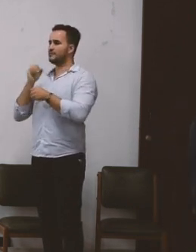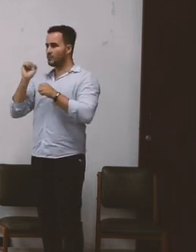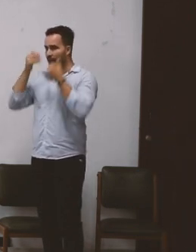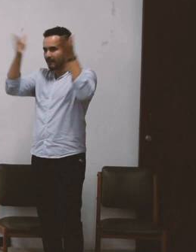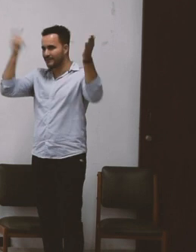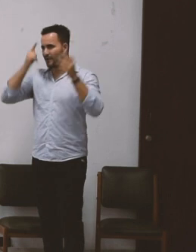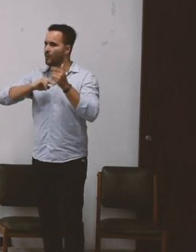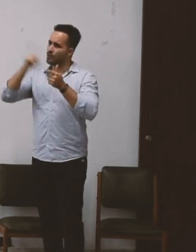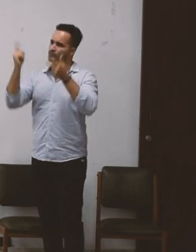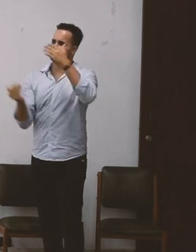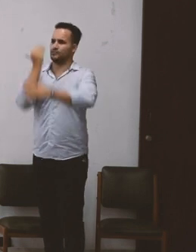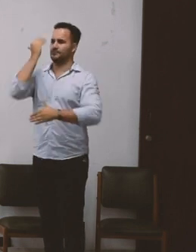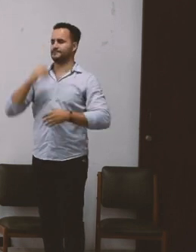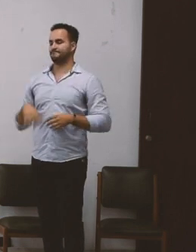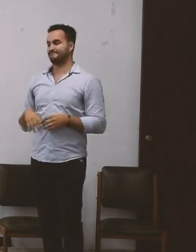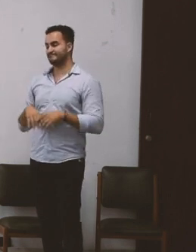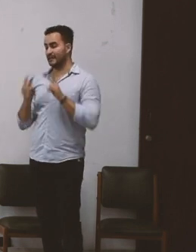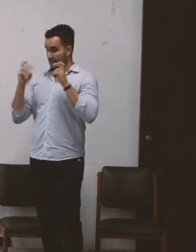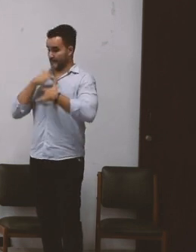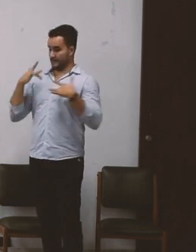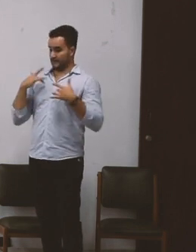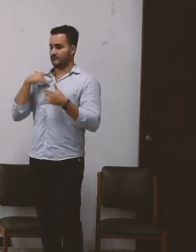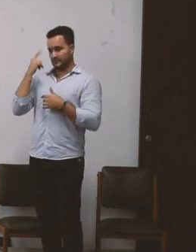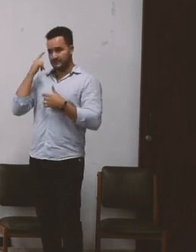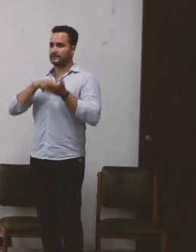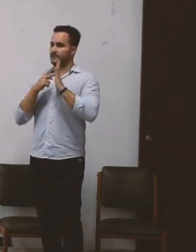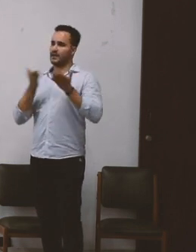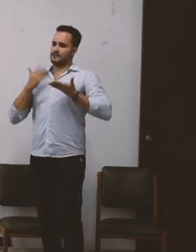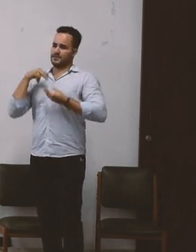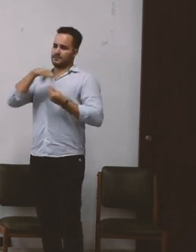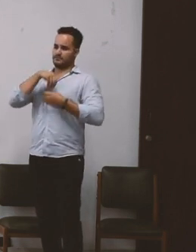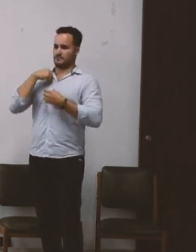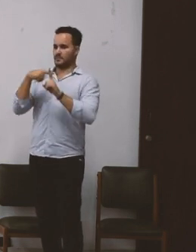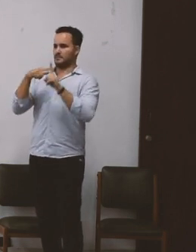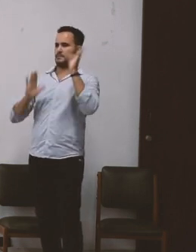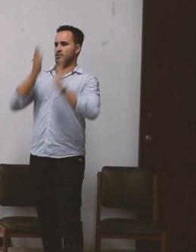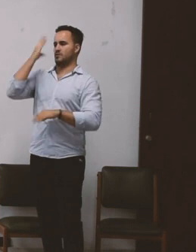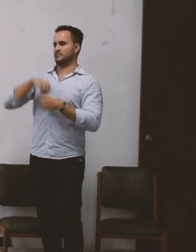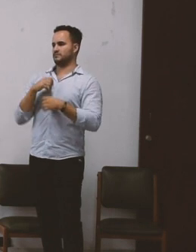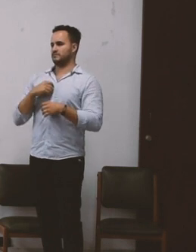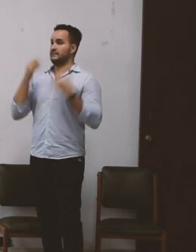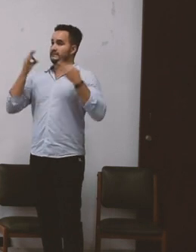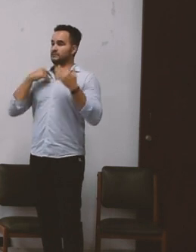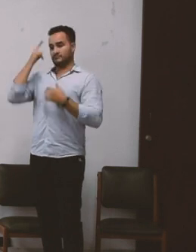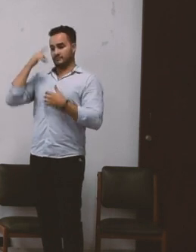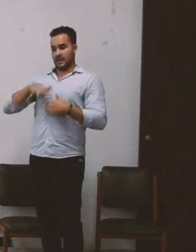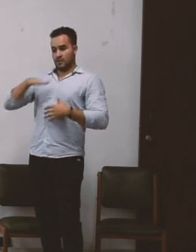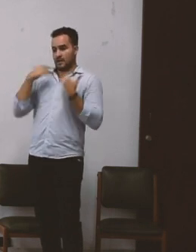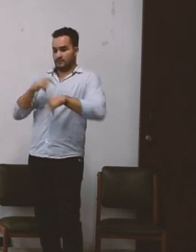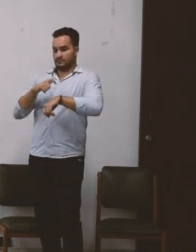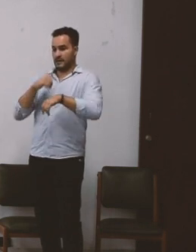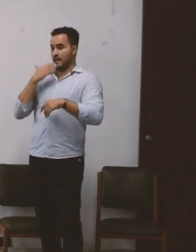La salud es un conjunto de seguridades y aseguramientos. Seguridades en el presente y aseguramientos en el futuro.